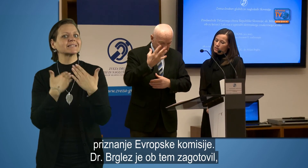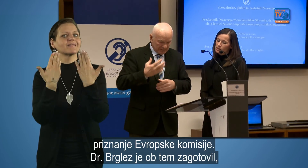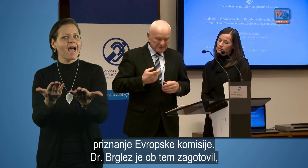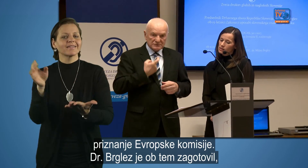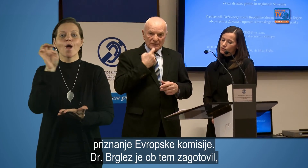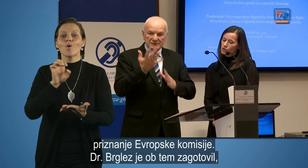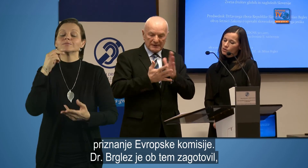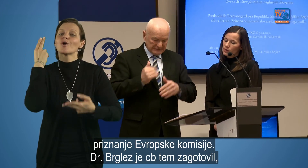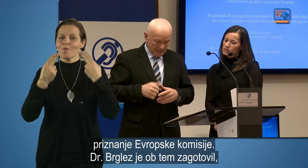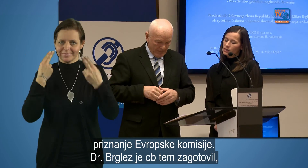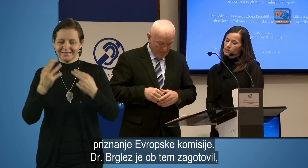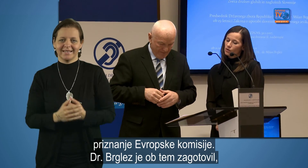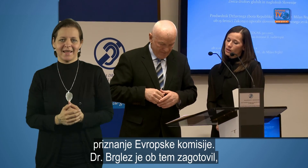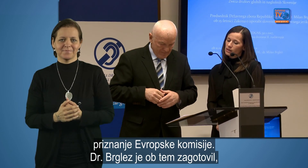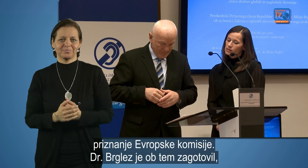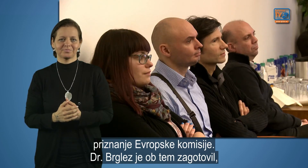Evropske komisije.